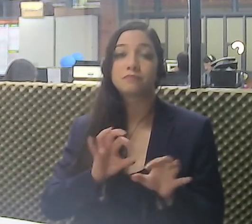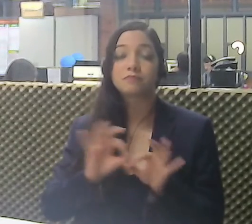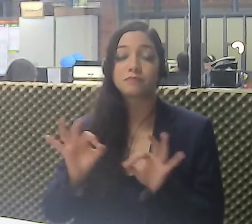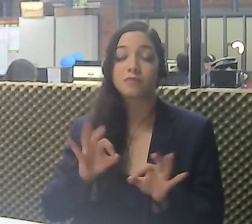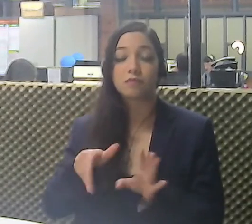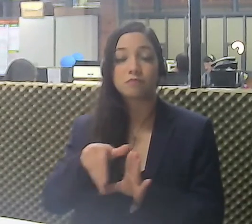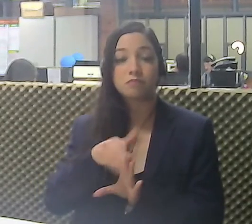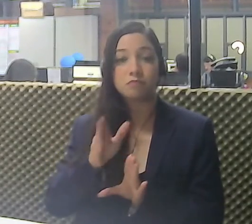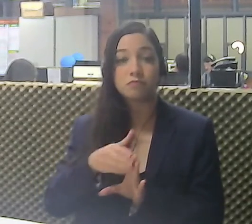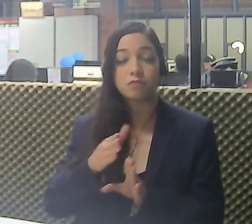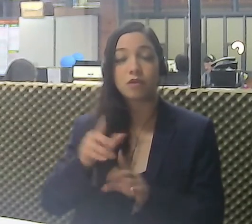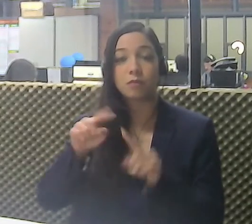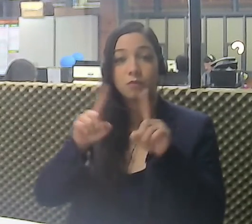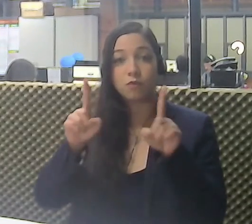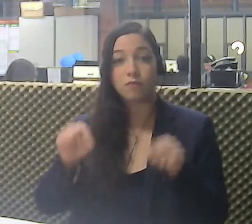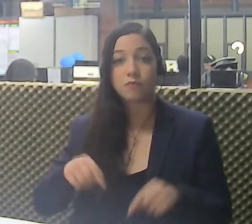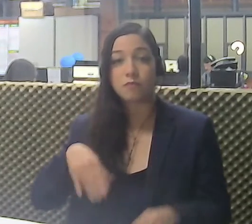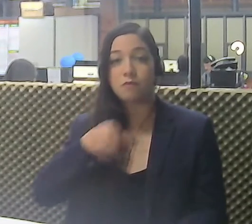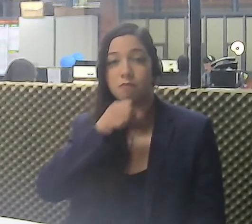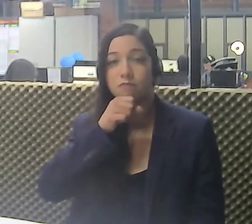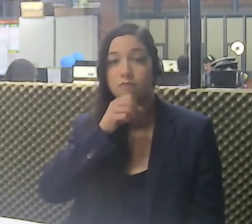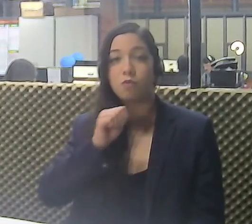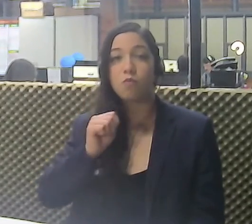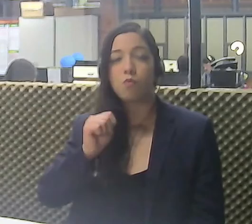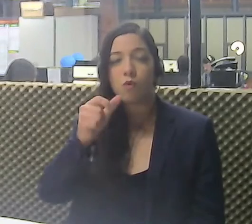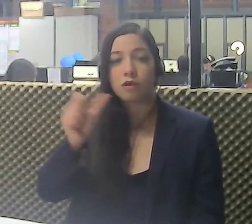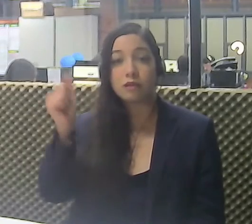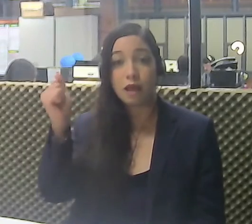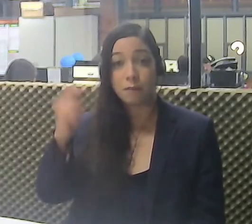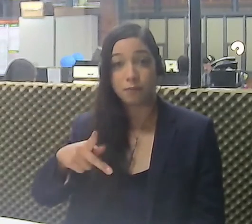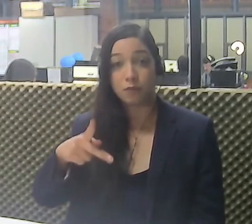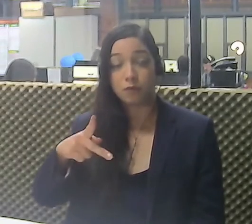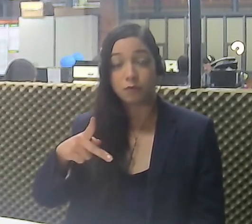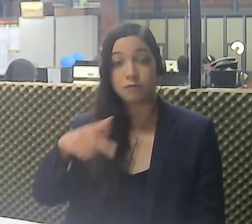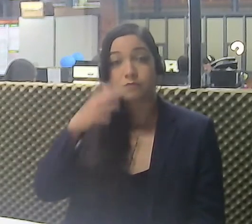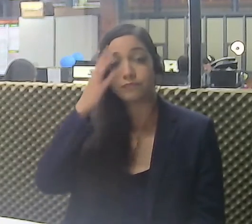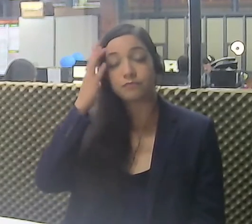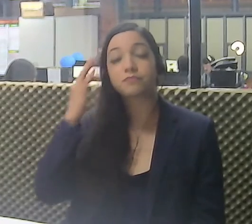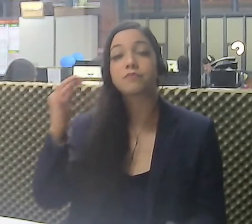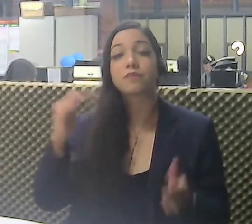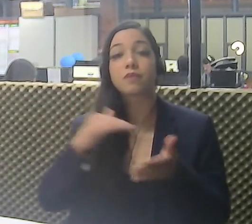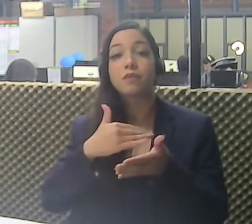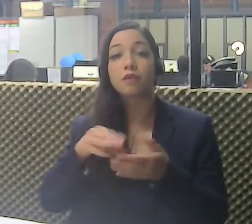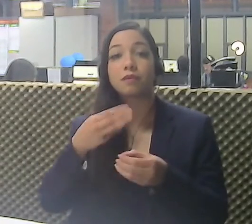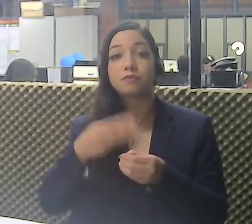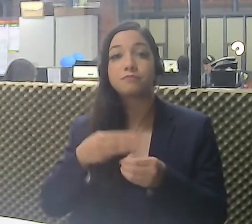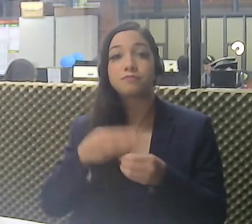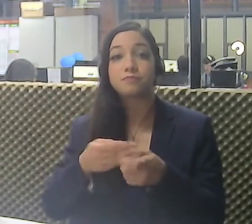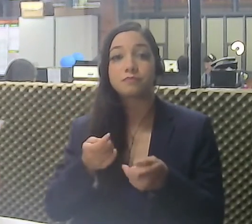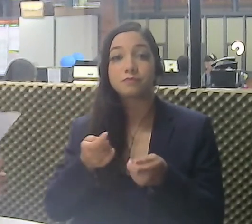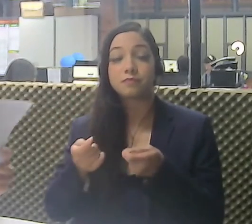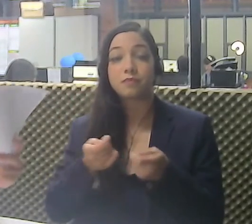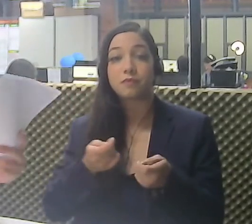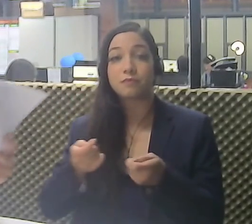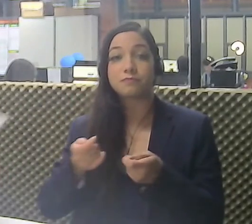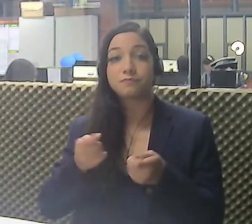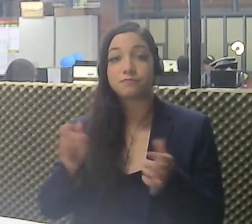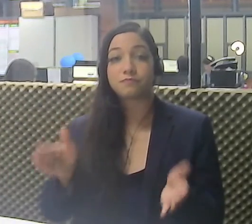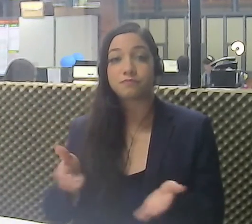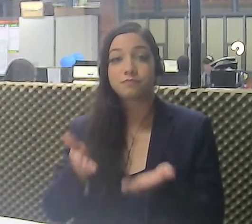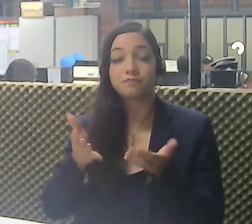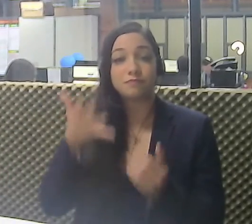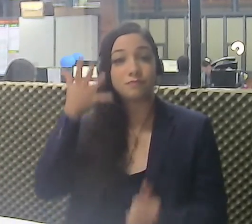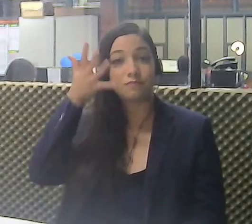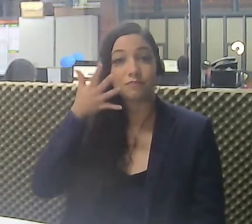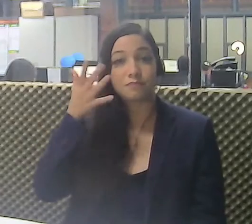e orientação dos servidores municipais que estão prestes a se aposentar, a Secretaria Municipal de Administração promoveu uma